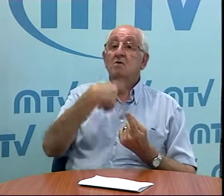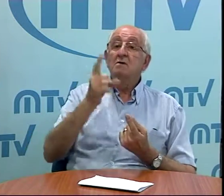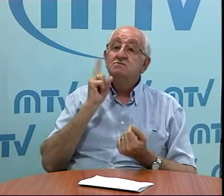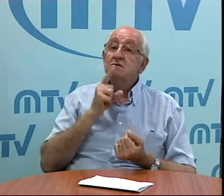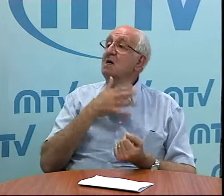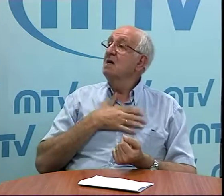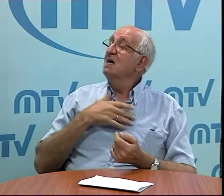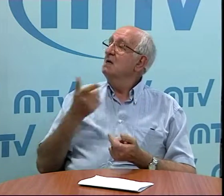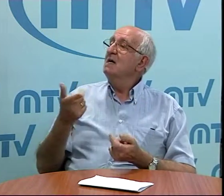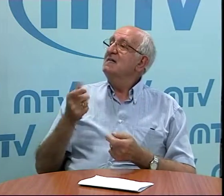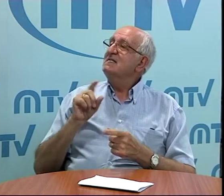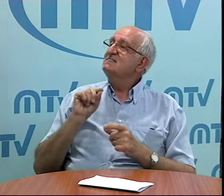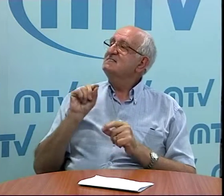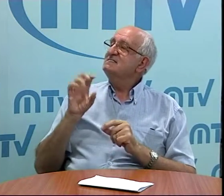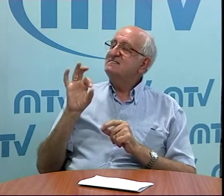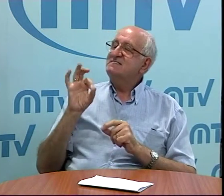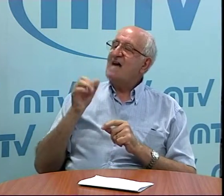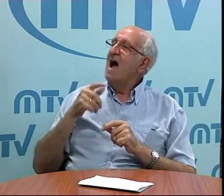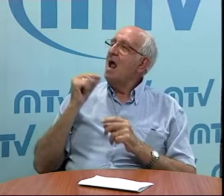meningitis, otros sordos